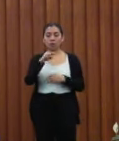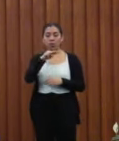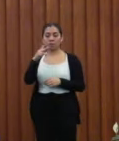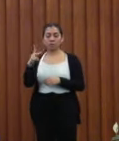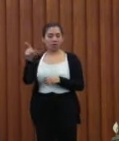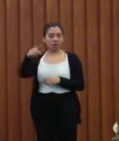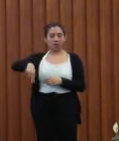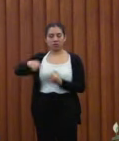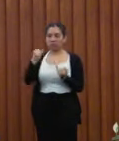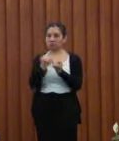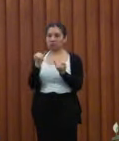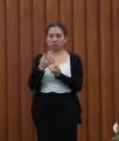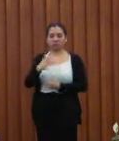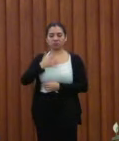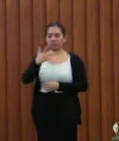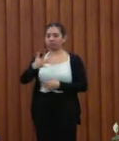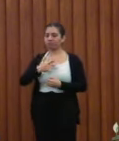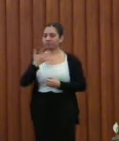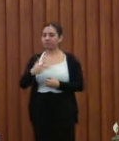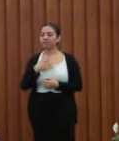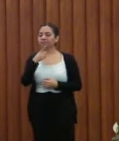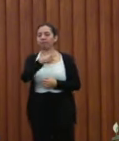el prejuicio.